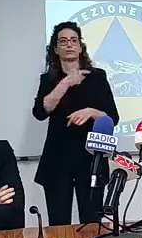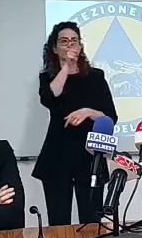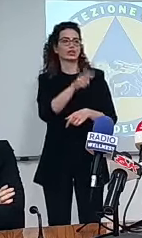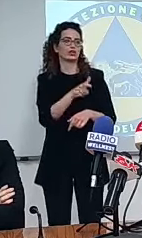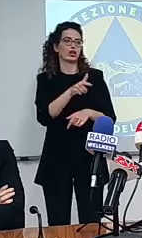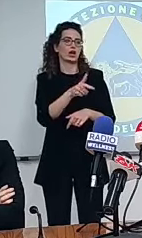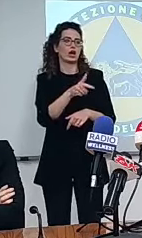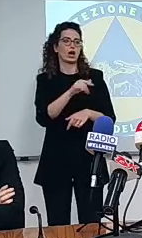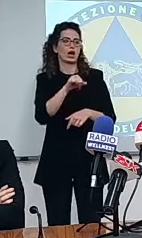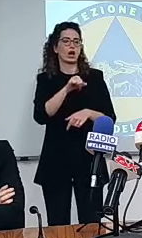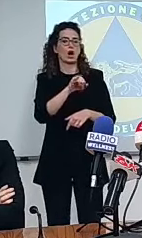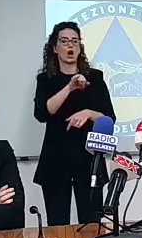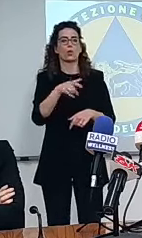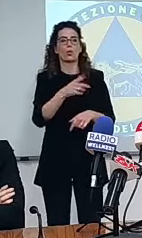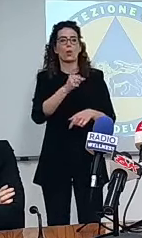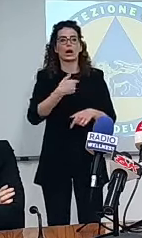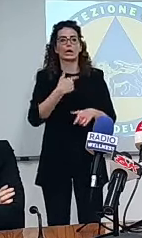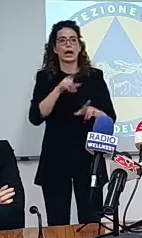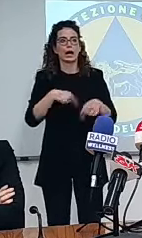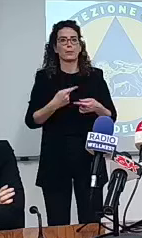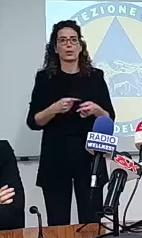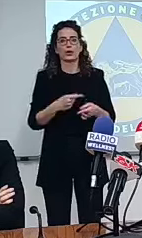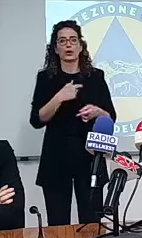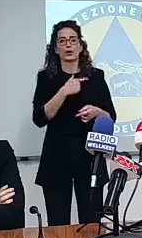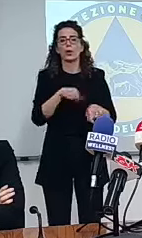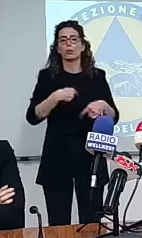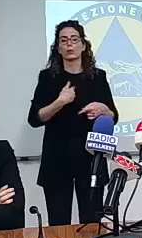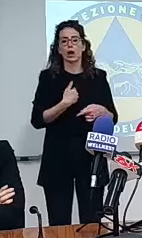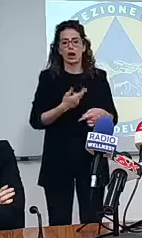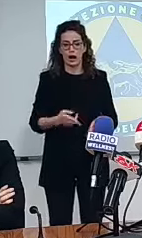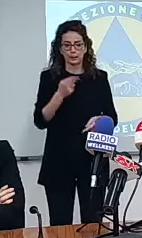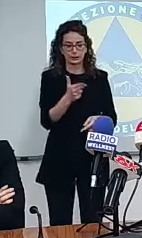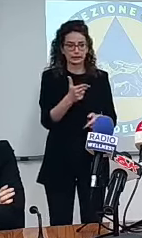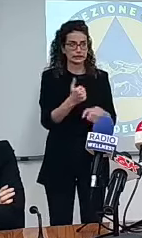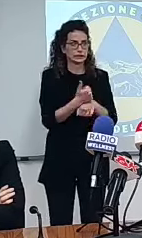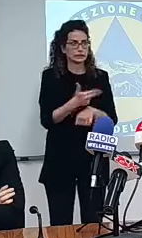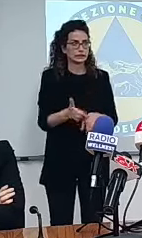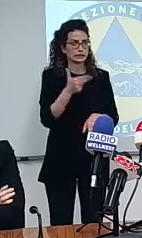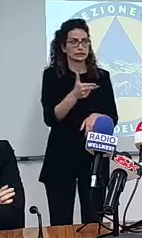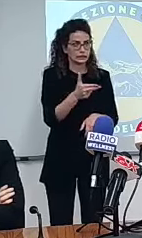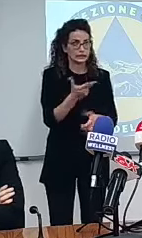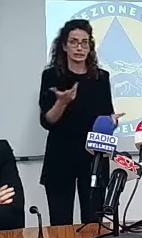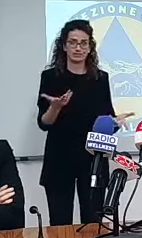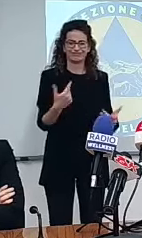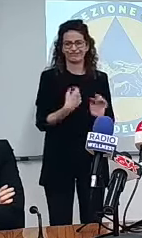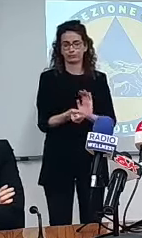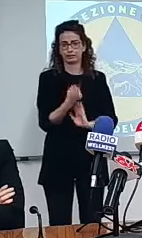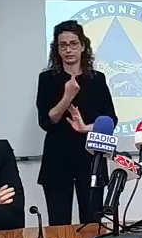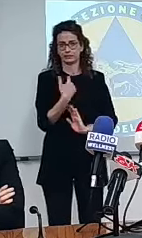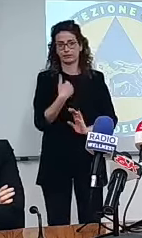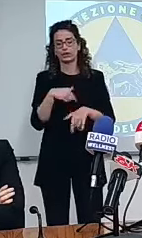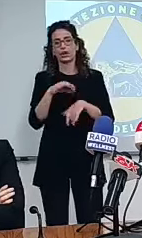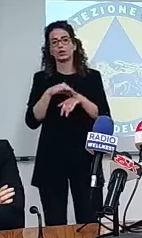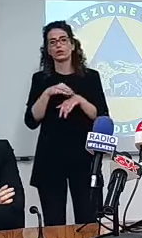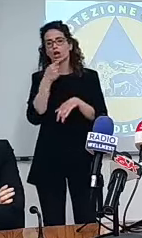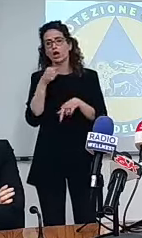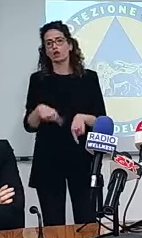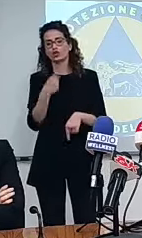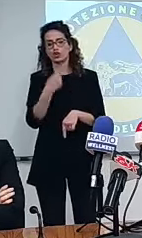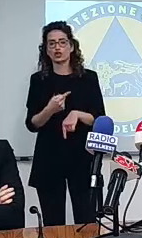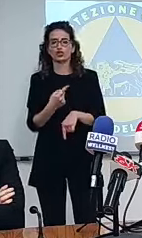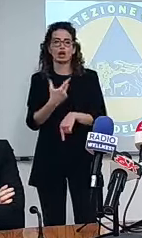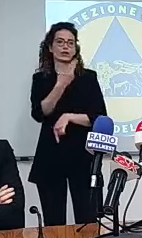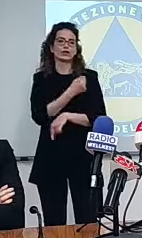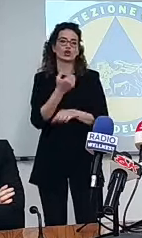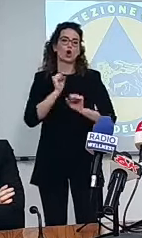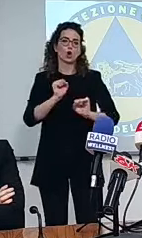giurata e non sapeva che doveva usare la pistola per lavorare. Cioè, che un medico oggi mi dica che il vaccino, cioè lui è contro i